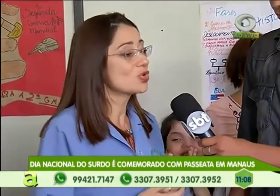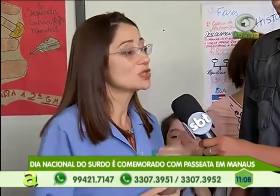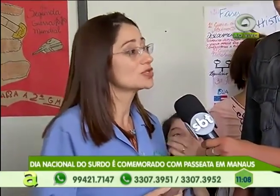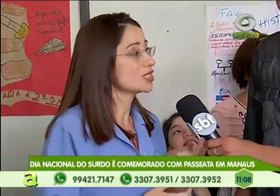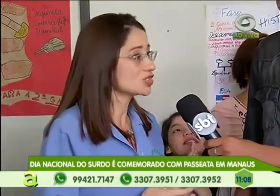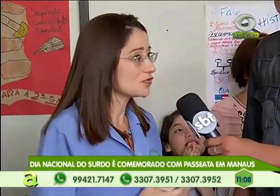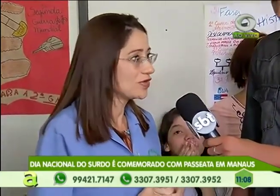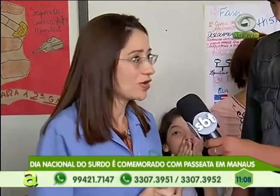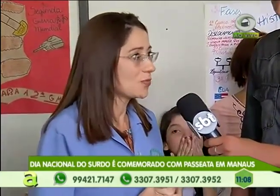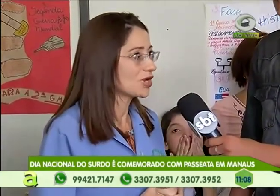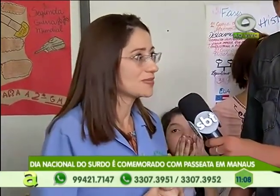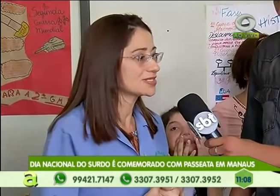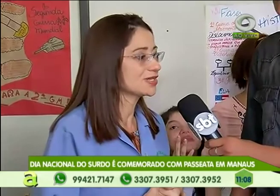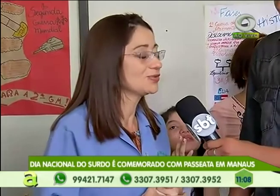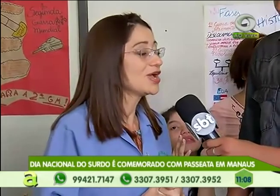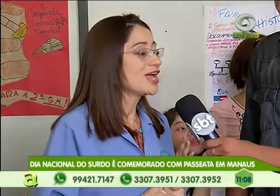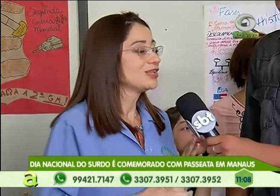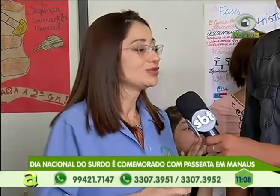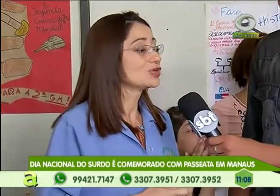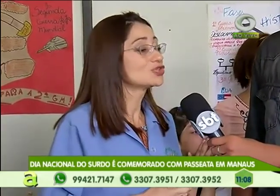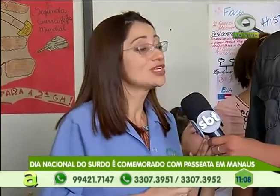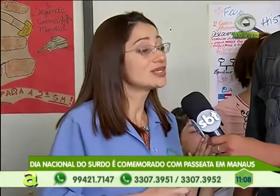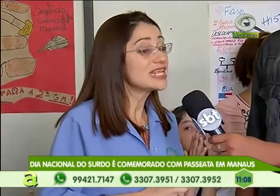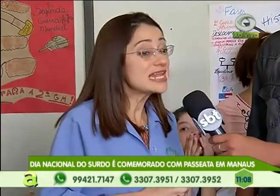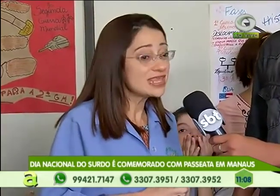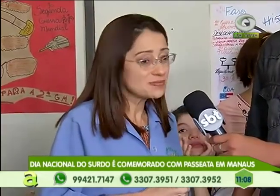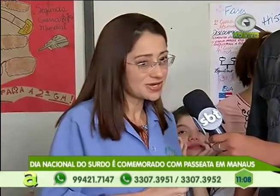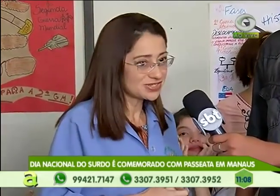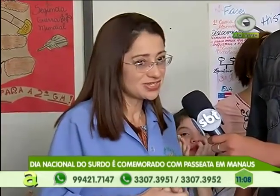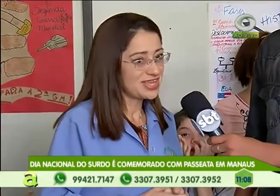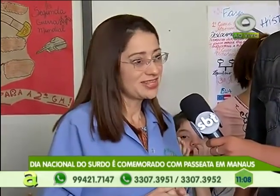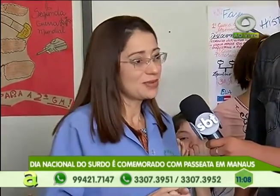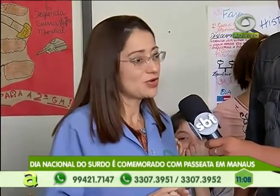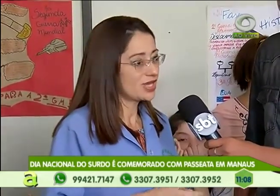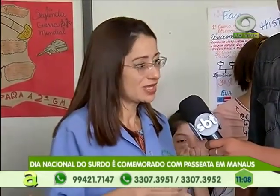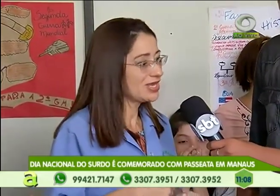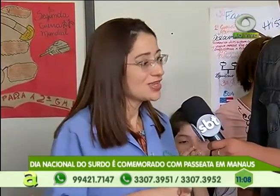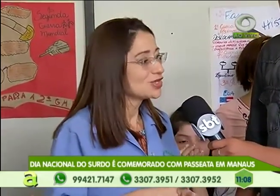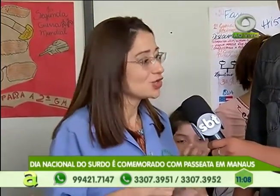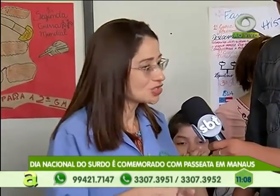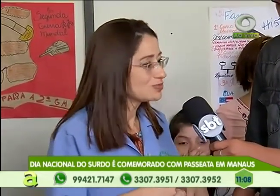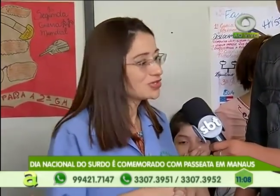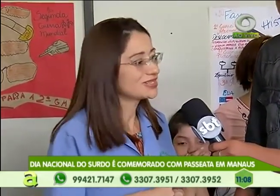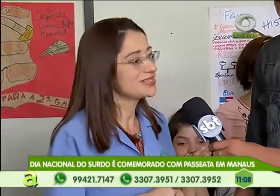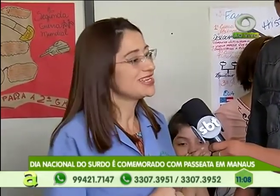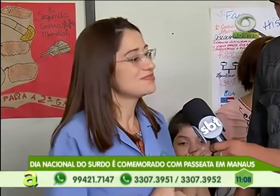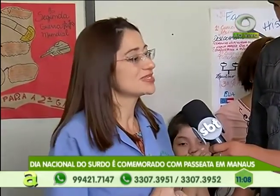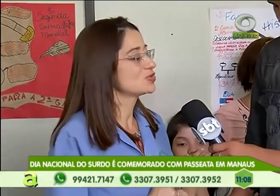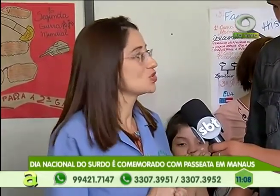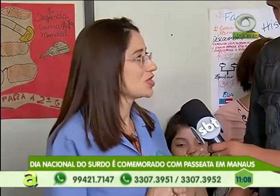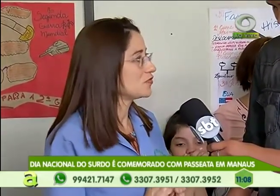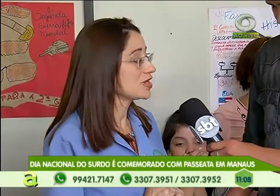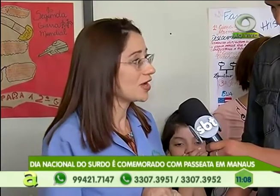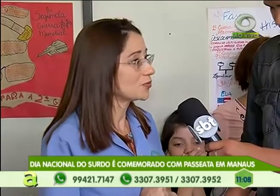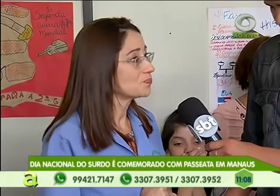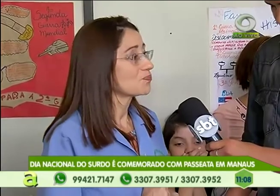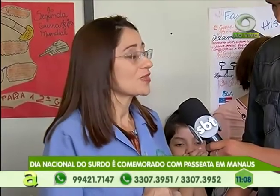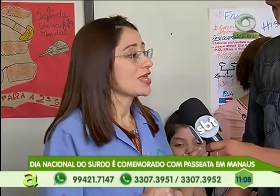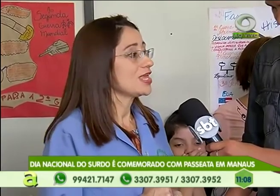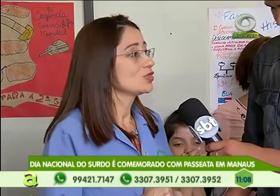começou sexta-feira com a programação do nosso Soletrando em Libras, né? Porque aqui nós temos Soletrando em Libras e hoje é a final. E